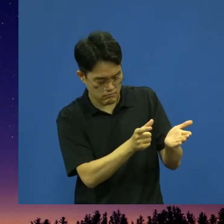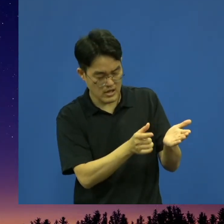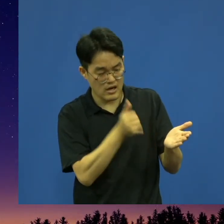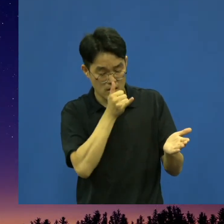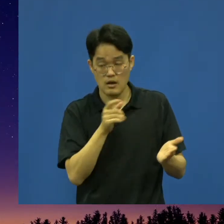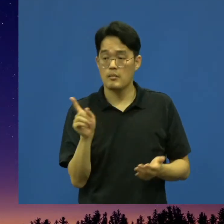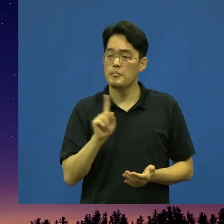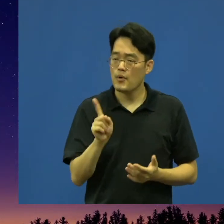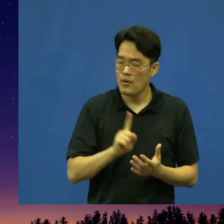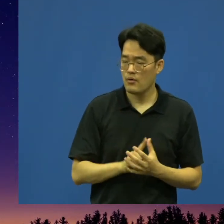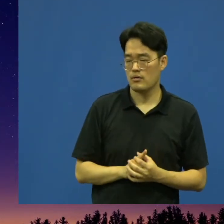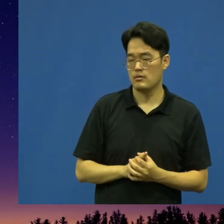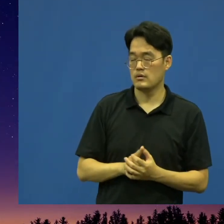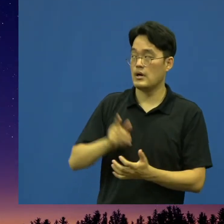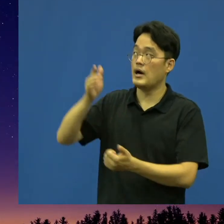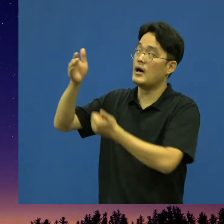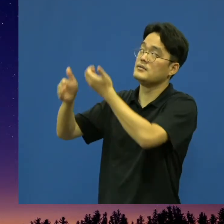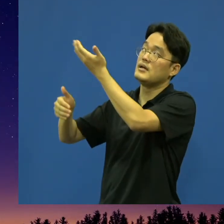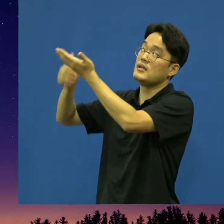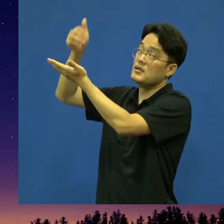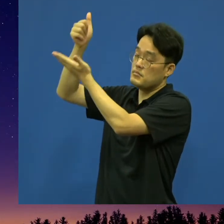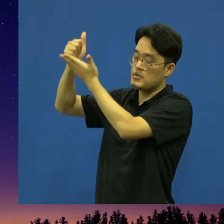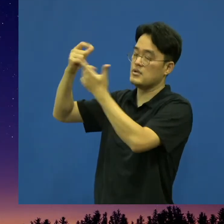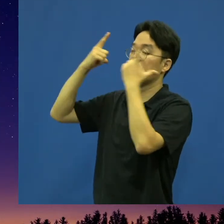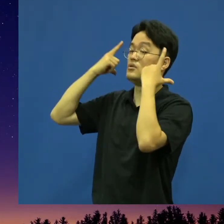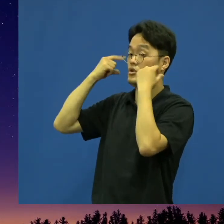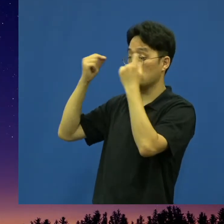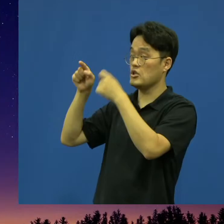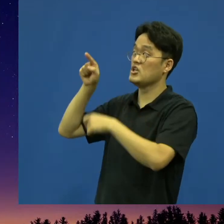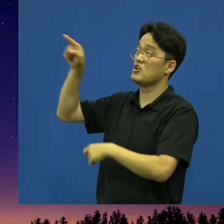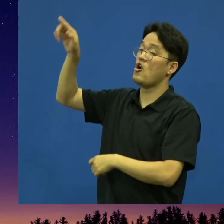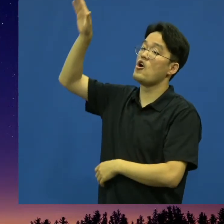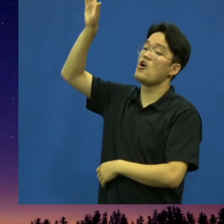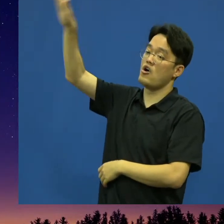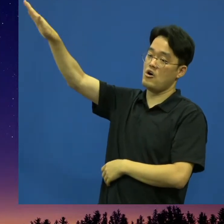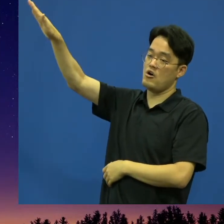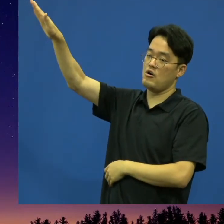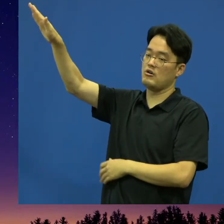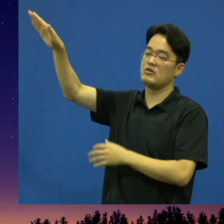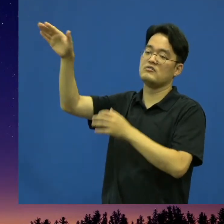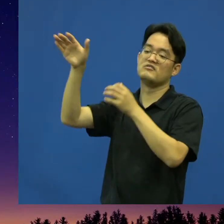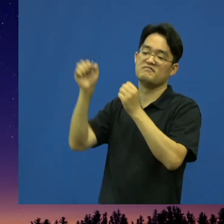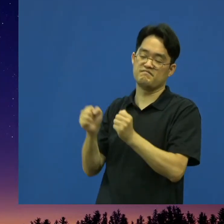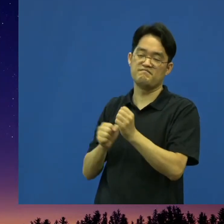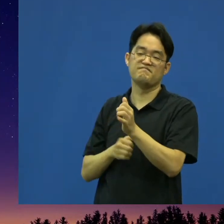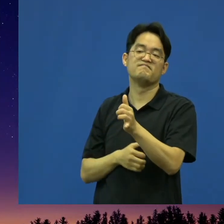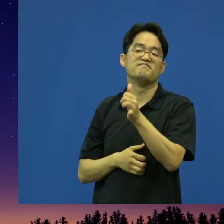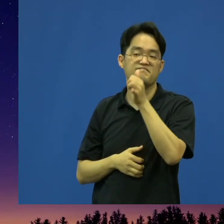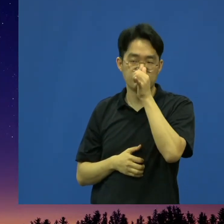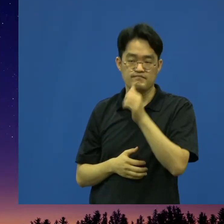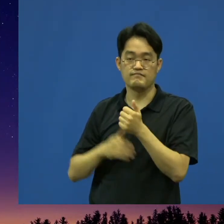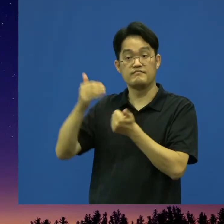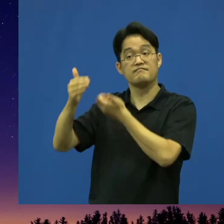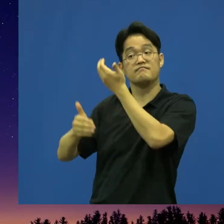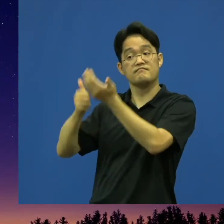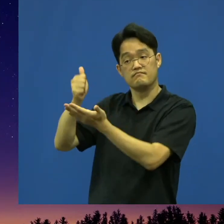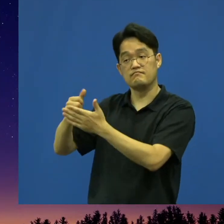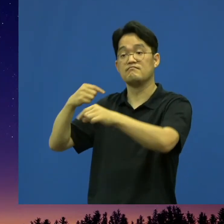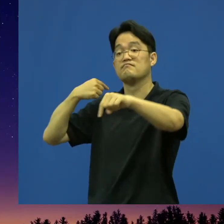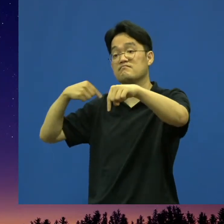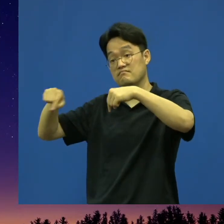뭡니까? 하나님이 여전히 그 보좌에 앉아 계시고 하나님의 통치와